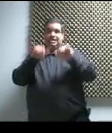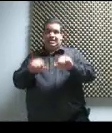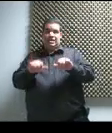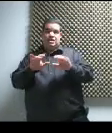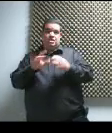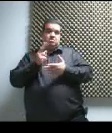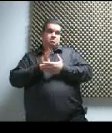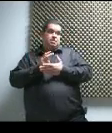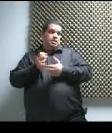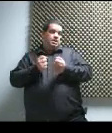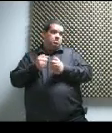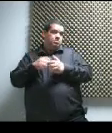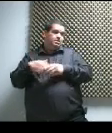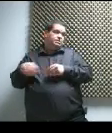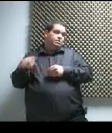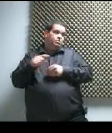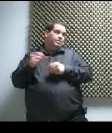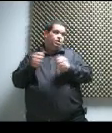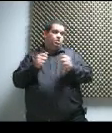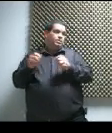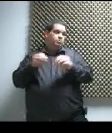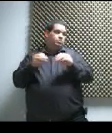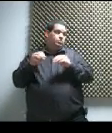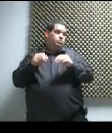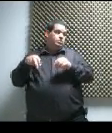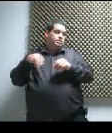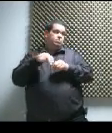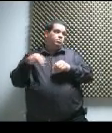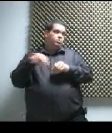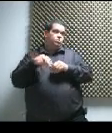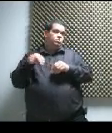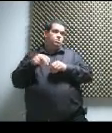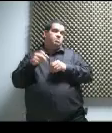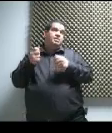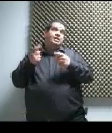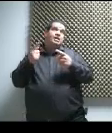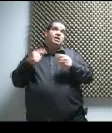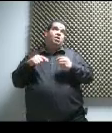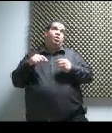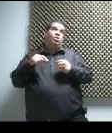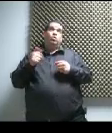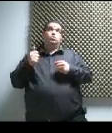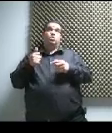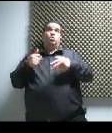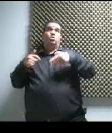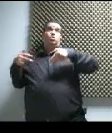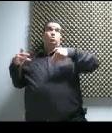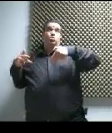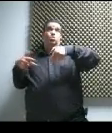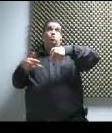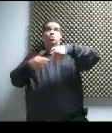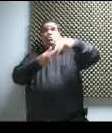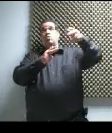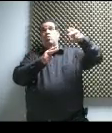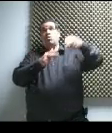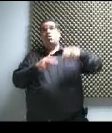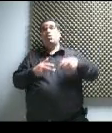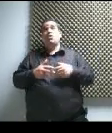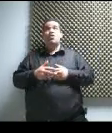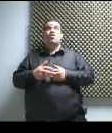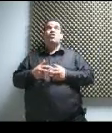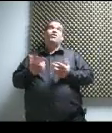ahí, sí. Por eso, pero si te sales, entonces el carro va a estar moviendo. tú te estás moviendo, probablemente el carro te pueda... montarse encima